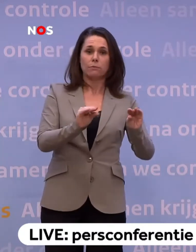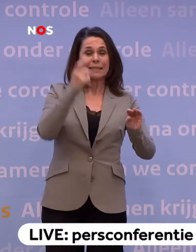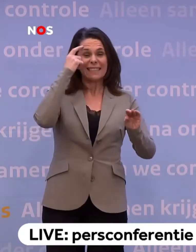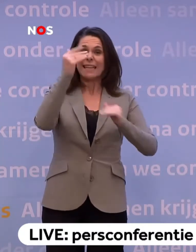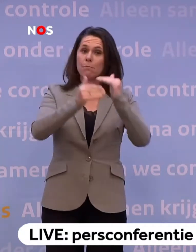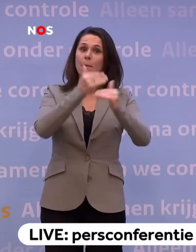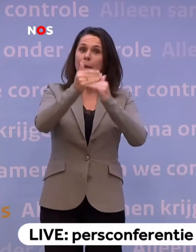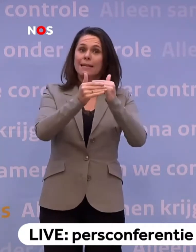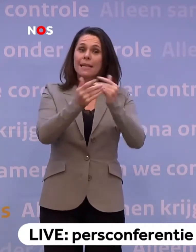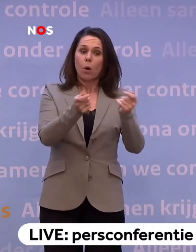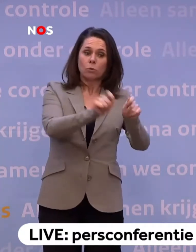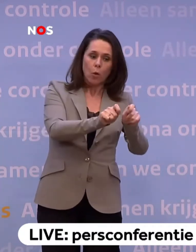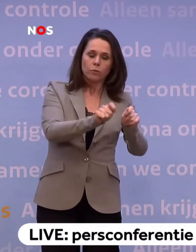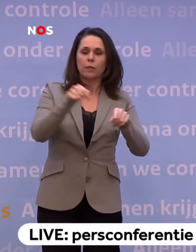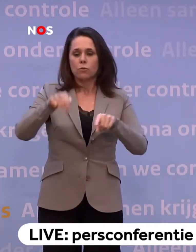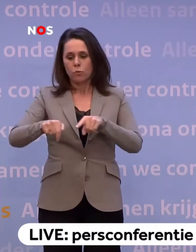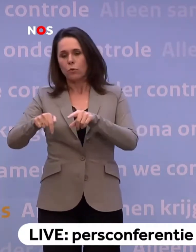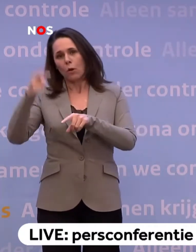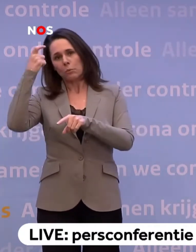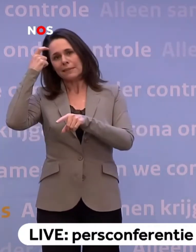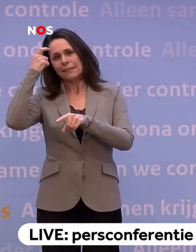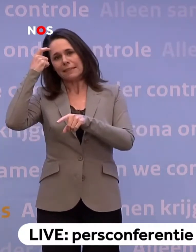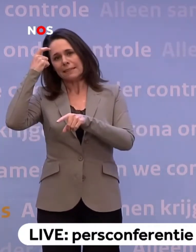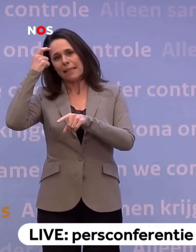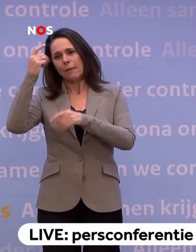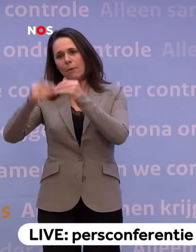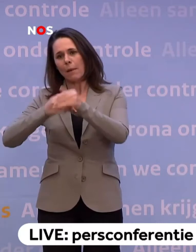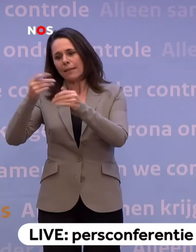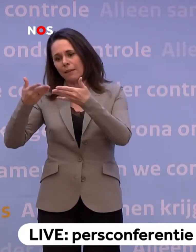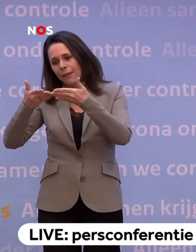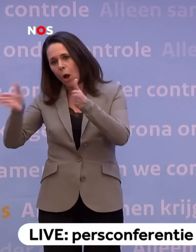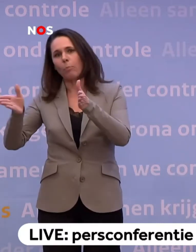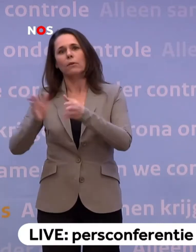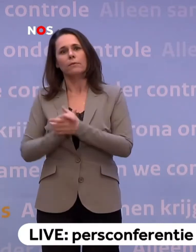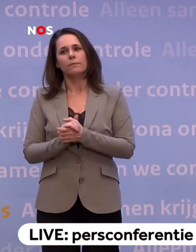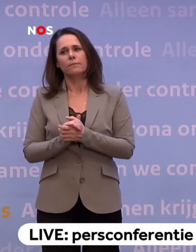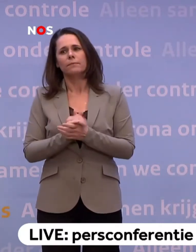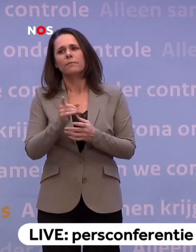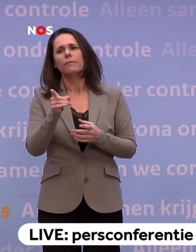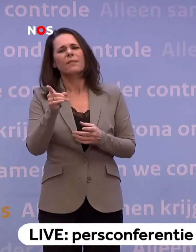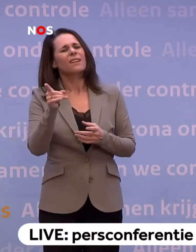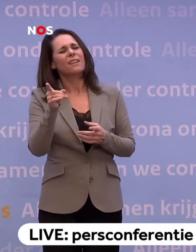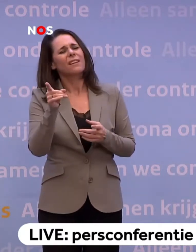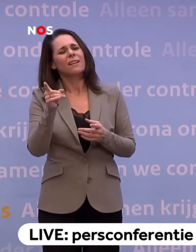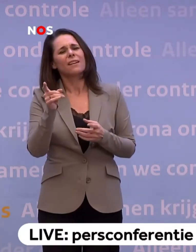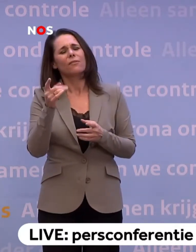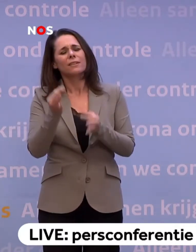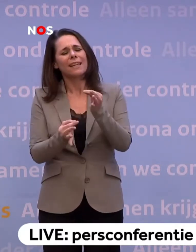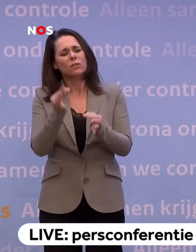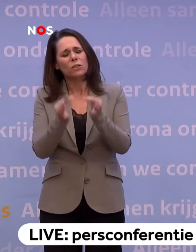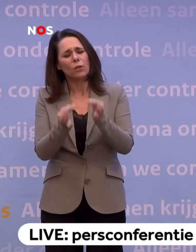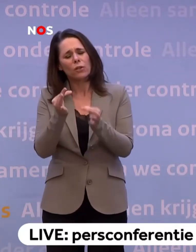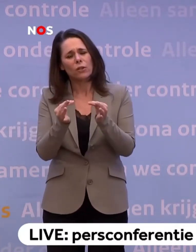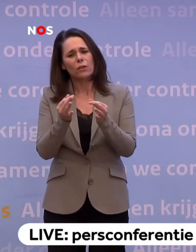we moeten ook weer op een slimme manier van het slot. En dit zou één van die wegen kunnen zijn om op een slimme manier van het slot te gaan. Ja, dan nog heel even kort over dat testen. Hoeveel mensen worden er nu